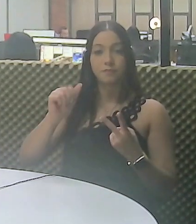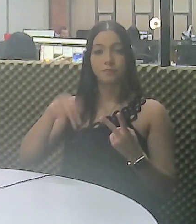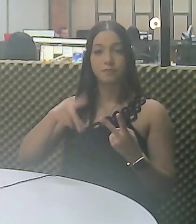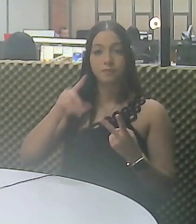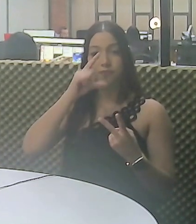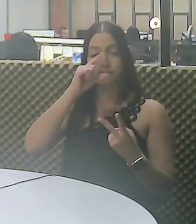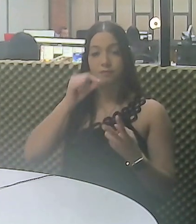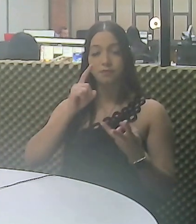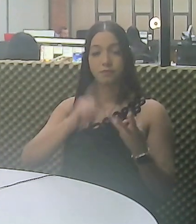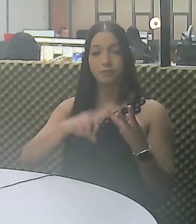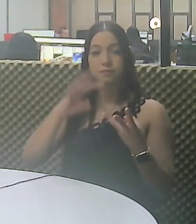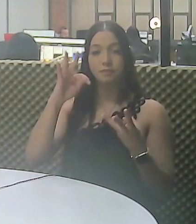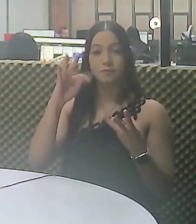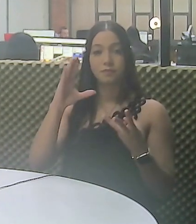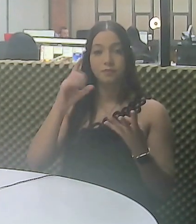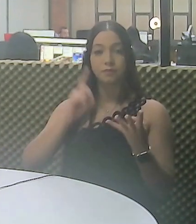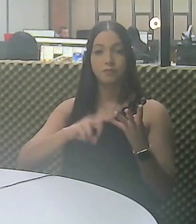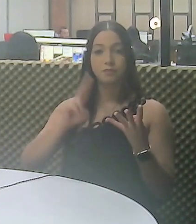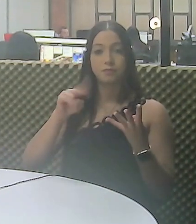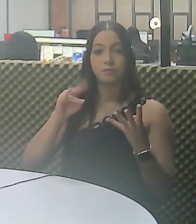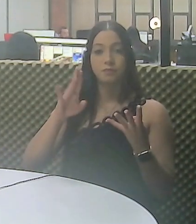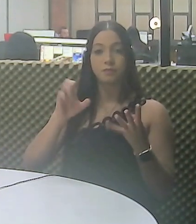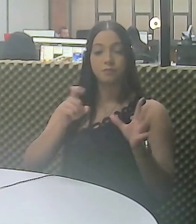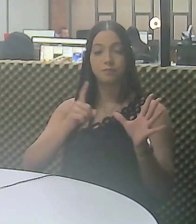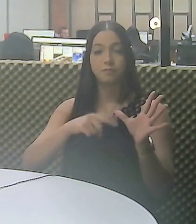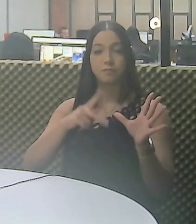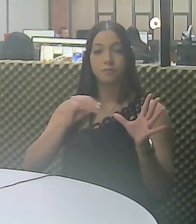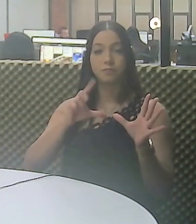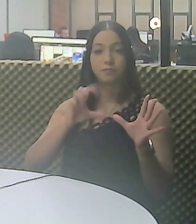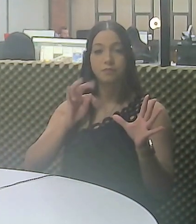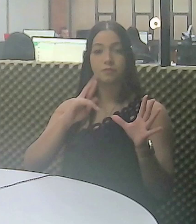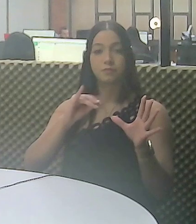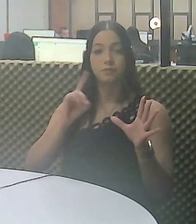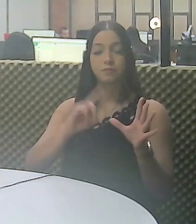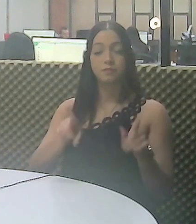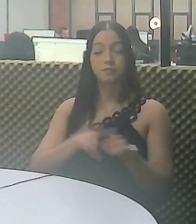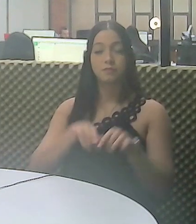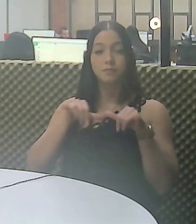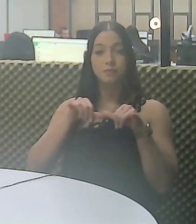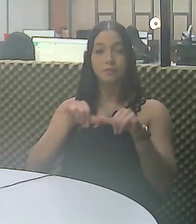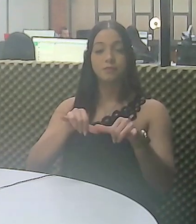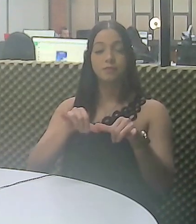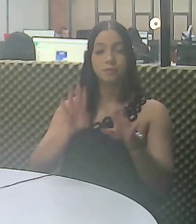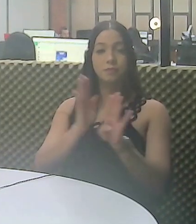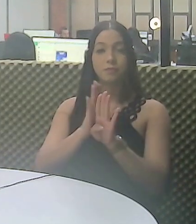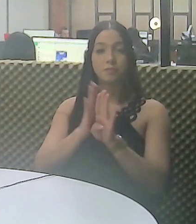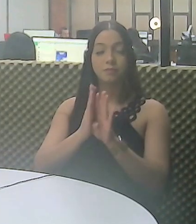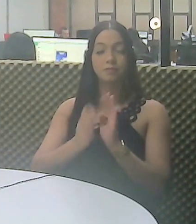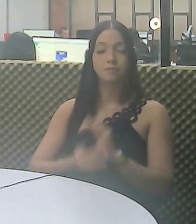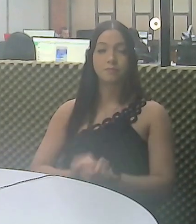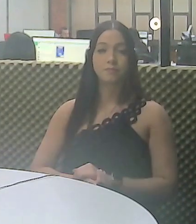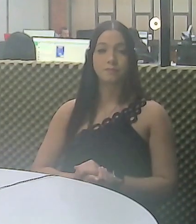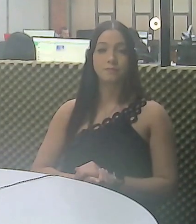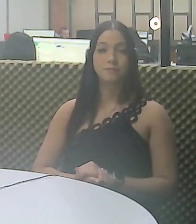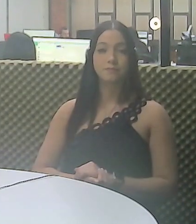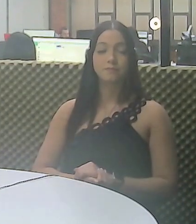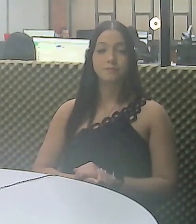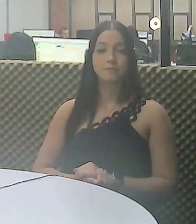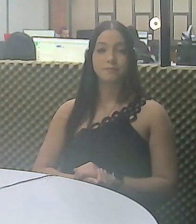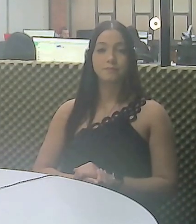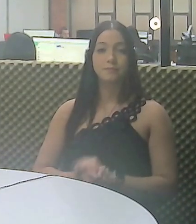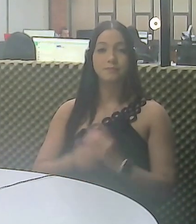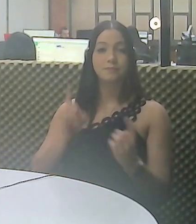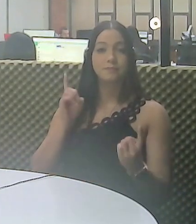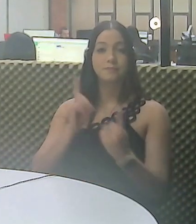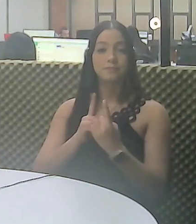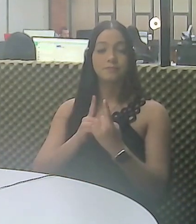Triângulo, Terminal Central, Uniub, Politriz e Rede Bretas de Supermercados. O